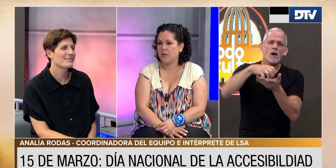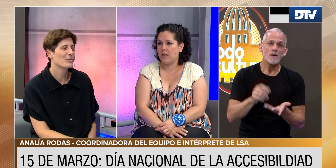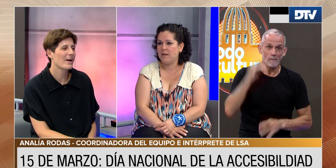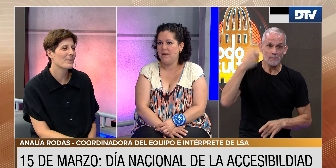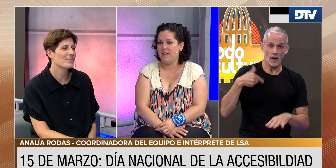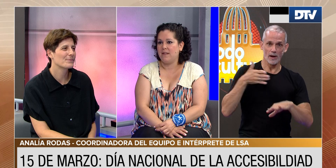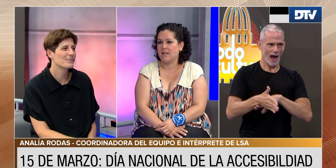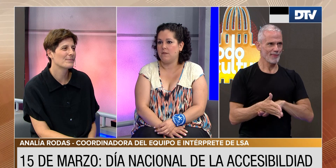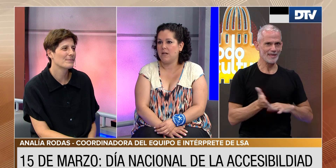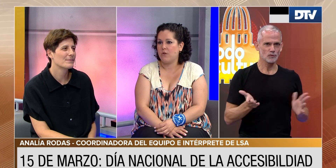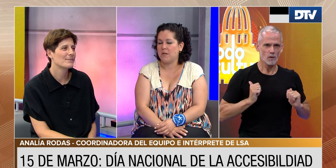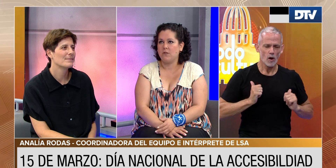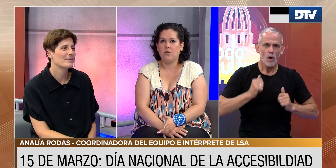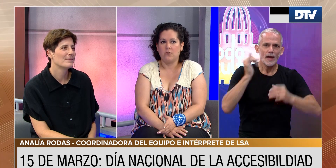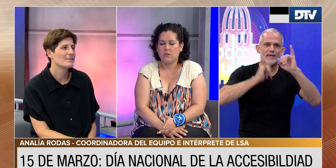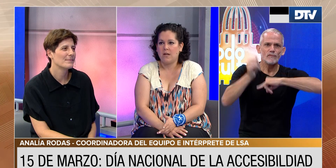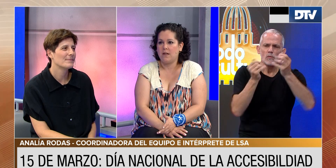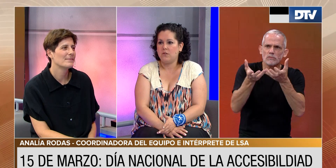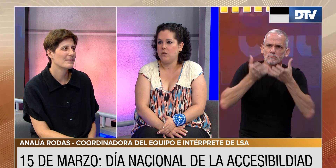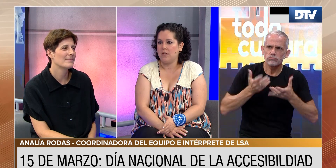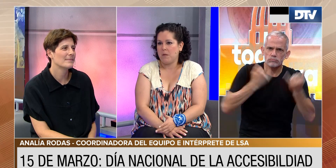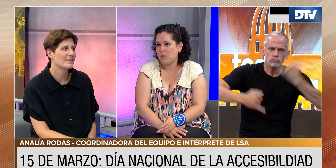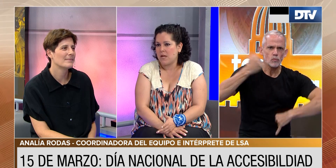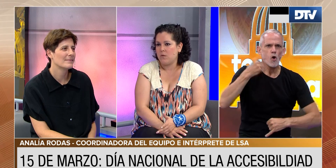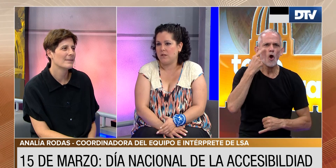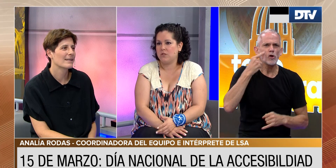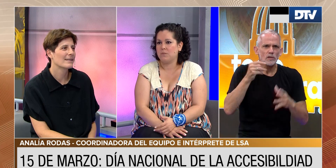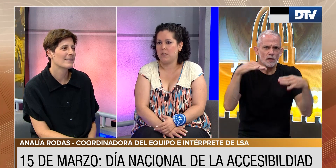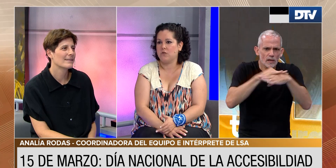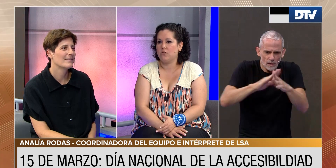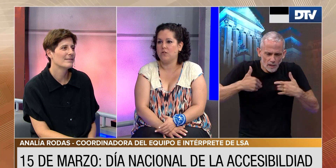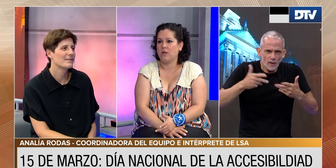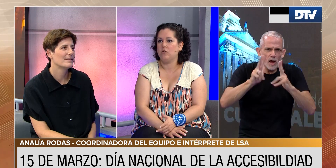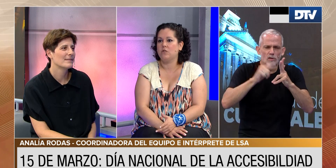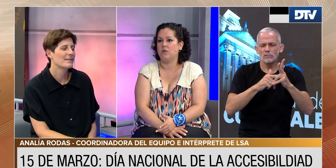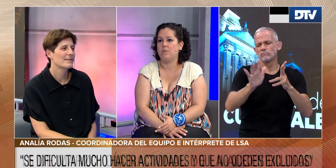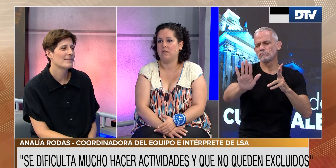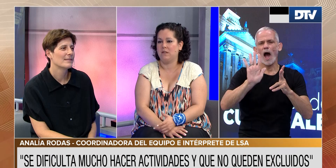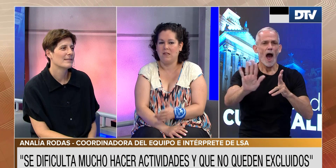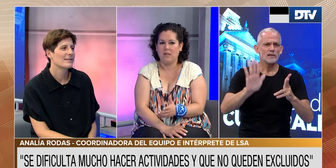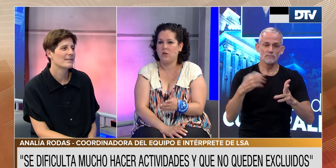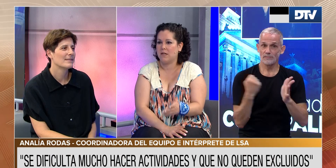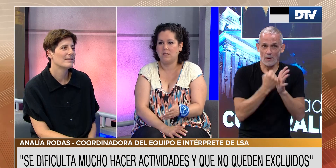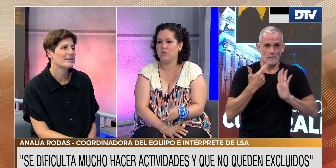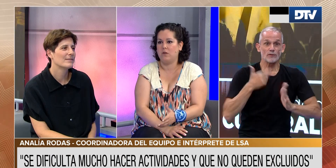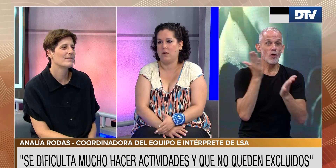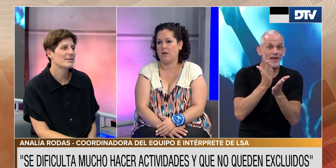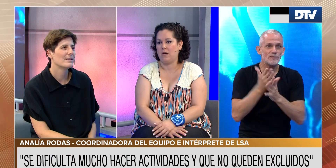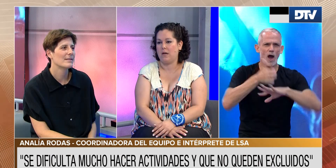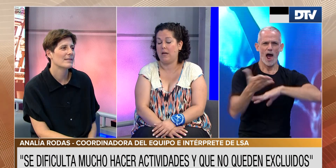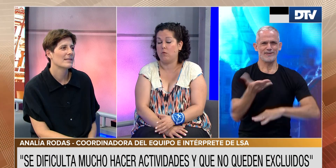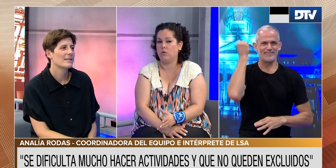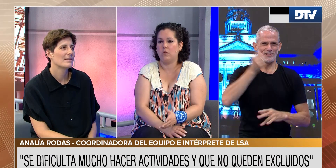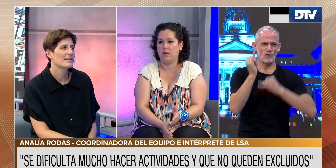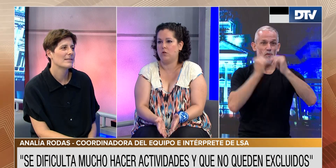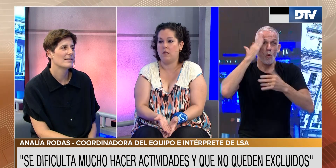puedo entrar Wow. y recibir la información y conocer esto en mi propia lengua. Entonces, para nosotros esas cosas son impactantes. El derecho al acceso